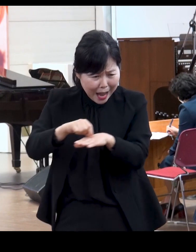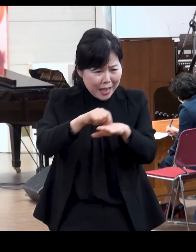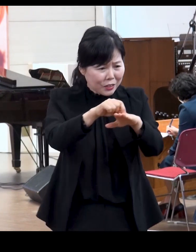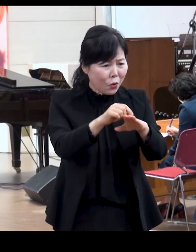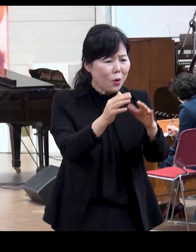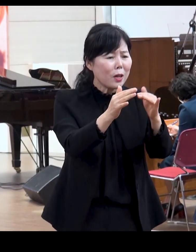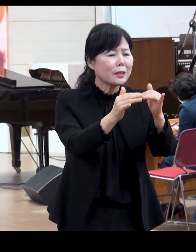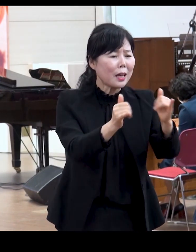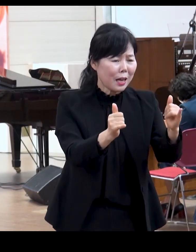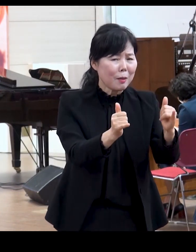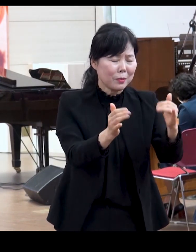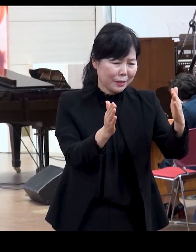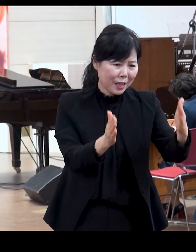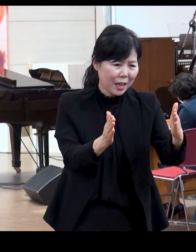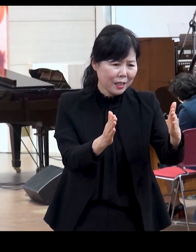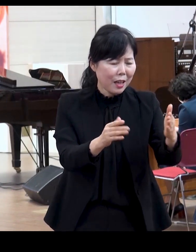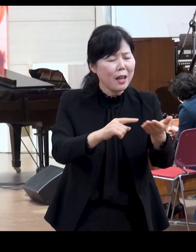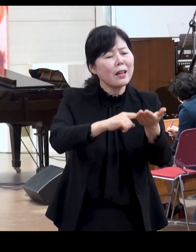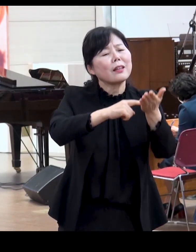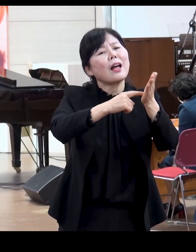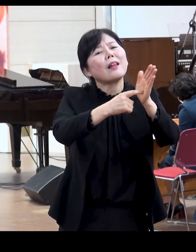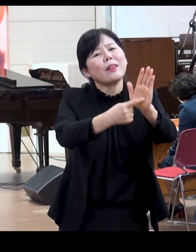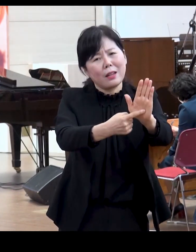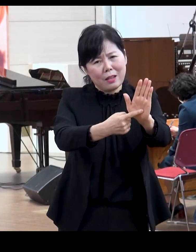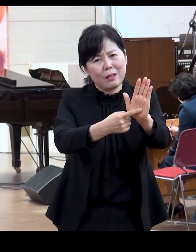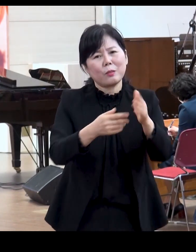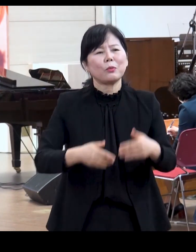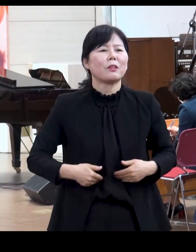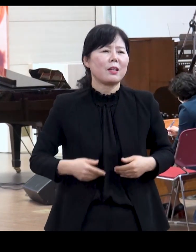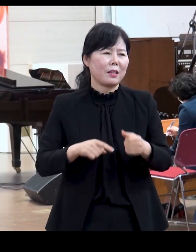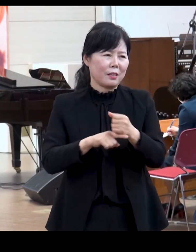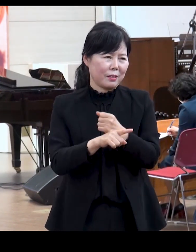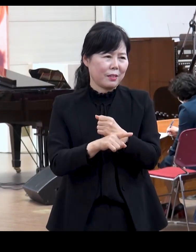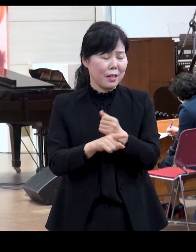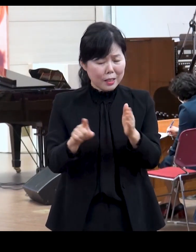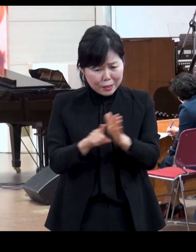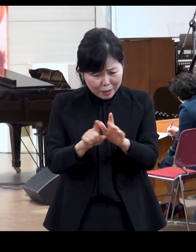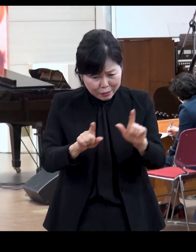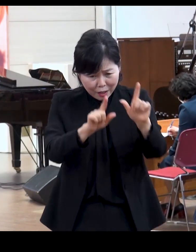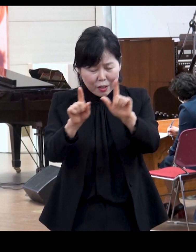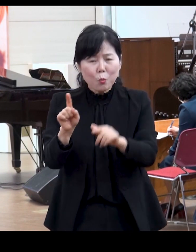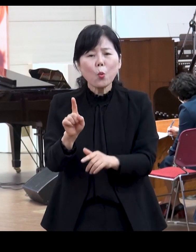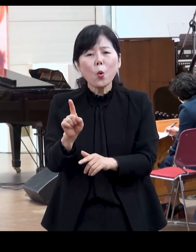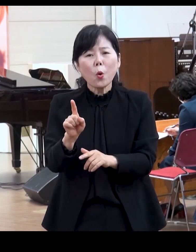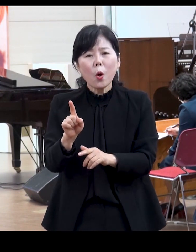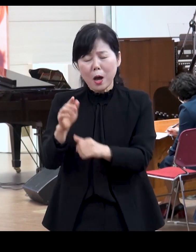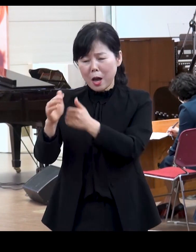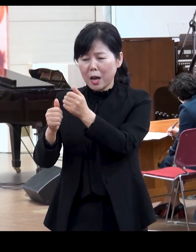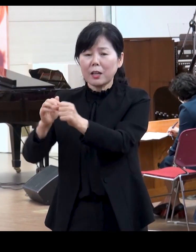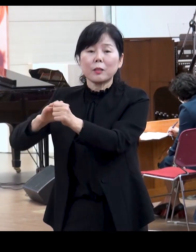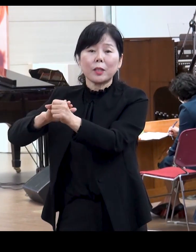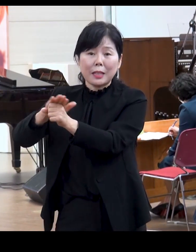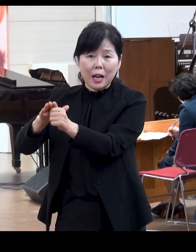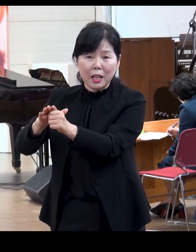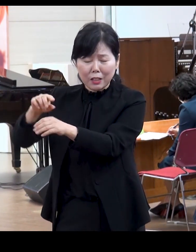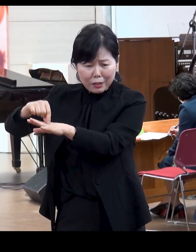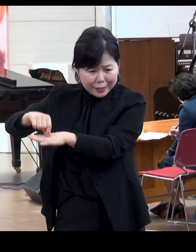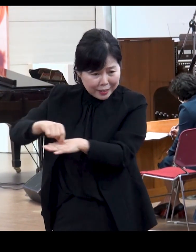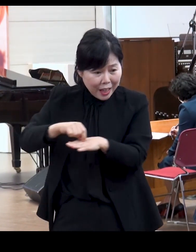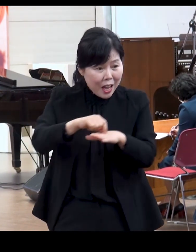사랑으로 바꾸어 내는 것이다, 그 얘기죠. 신앙생활이 뭐냐? 바로 아가페, 즉